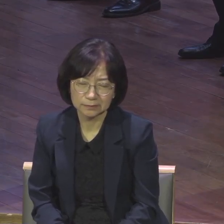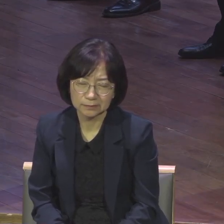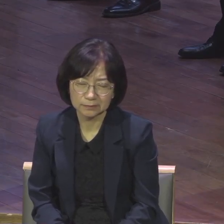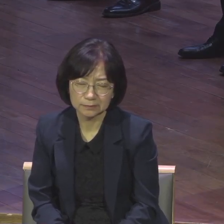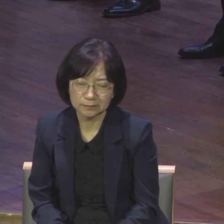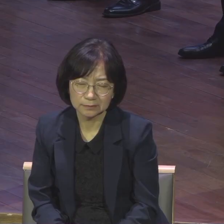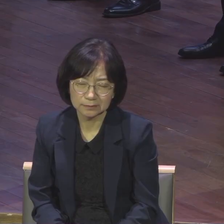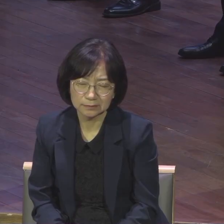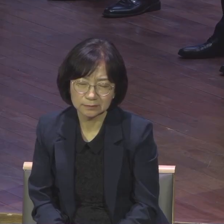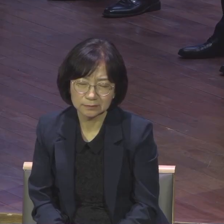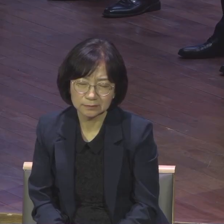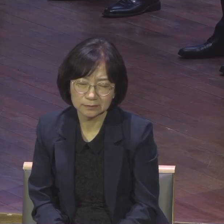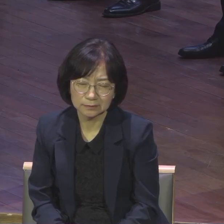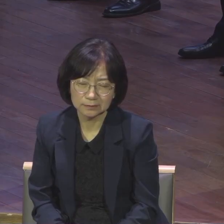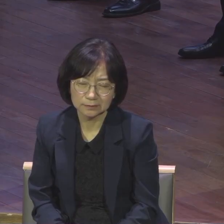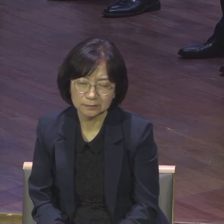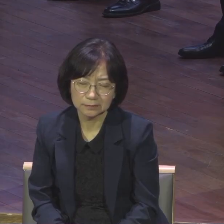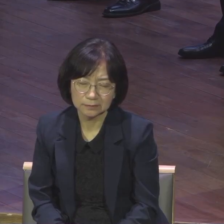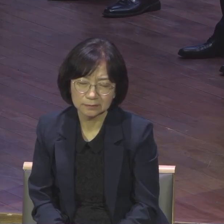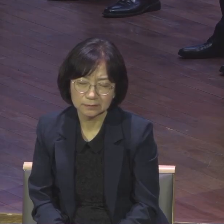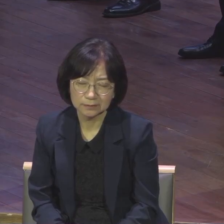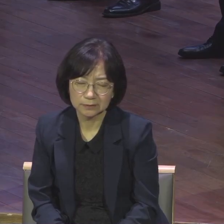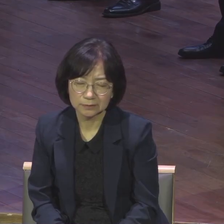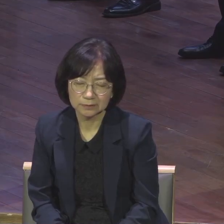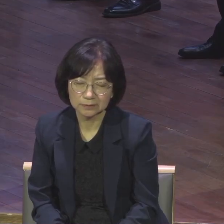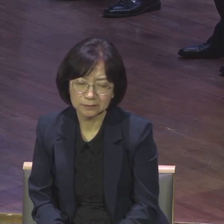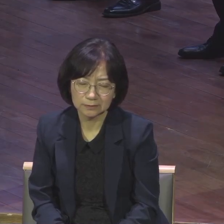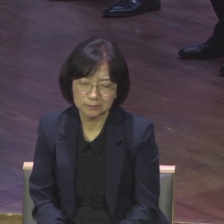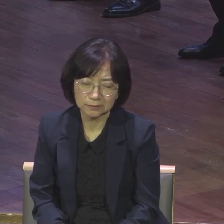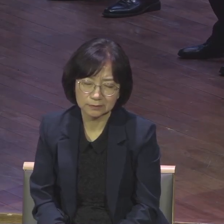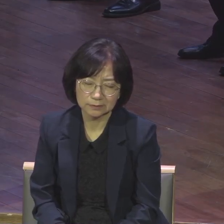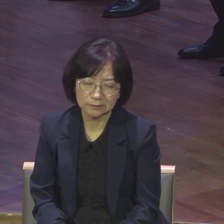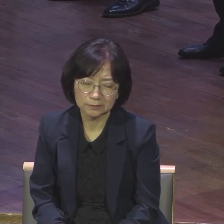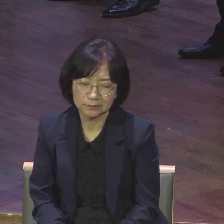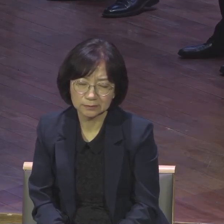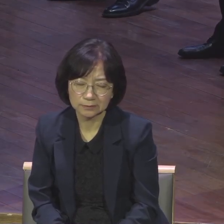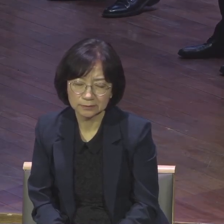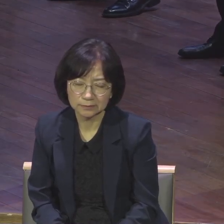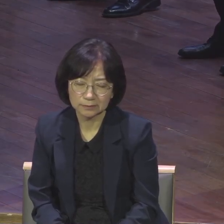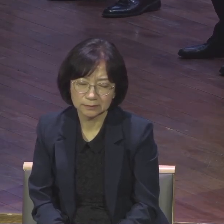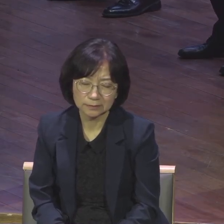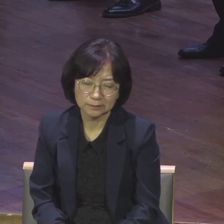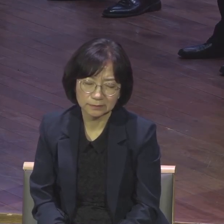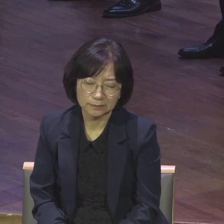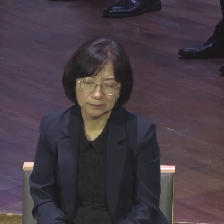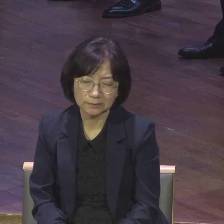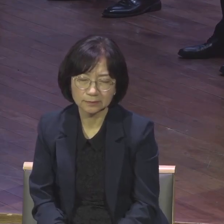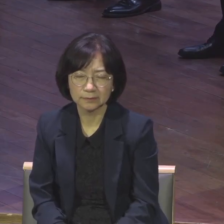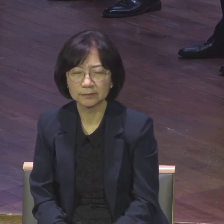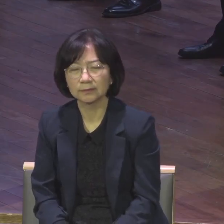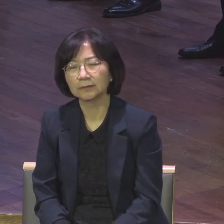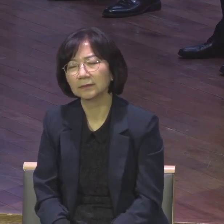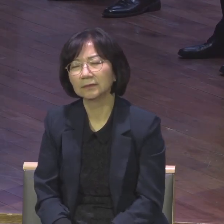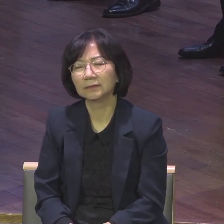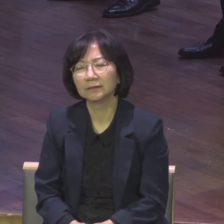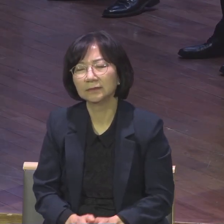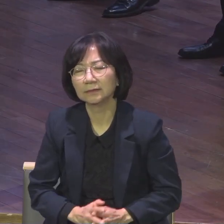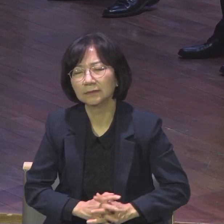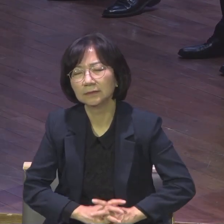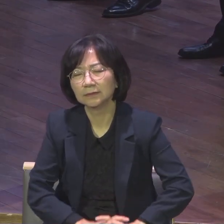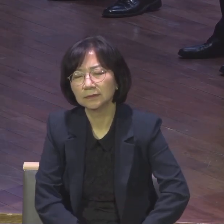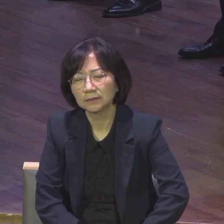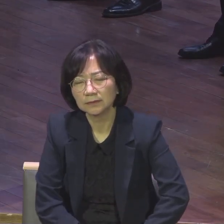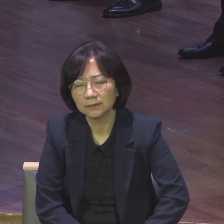가정의 주인 되어 주시고 하나님의 나라가 지금 이 시간 우리 가정에 임하게 하여 주시옵소서. 시기를 많은